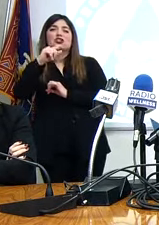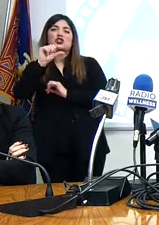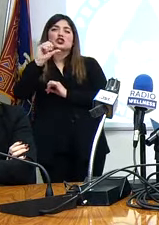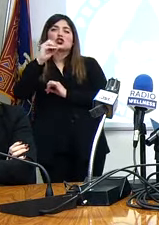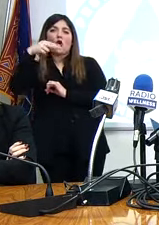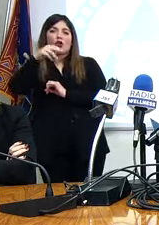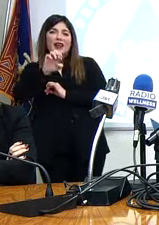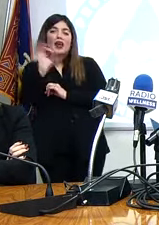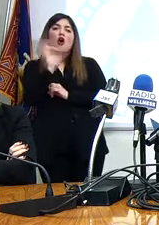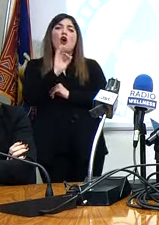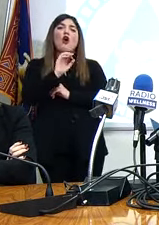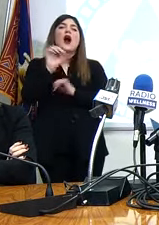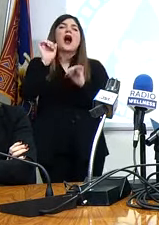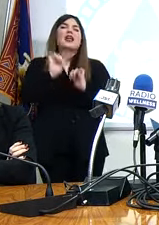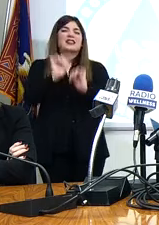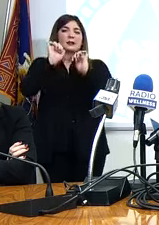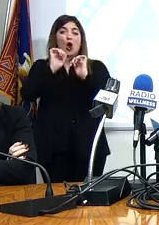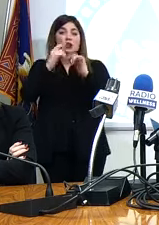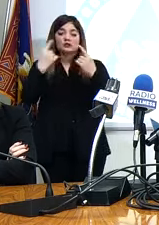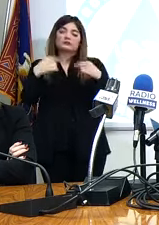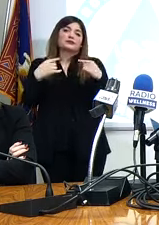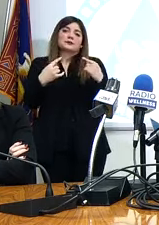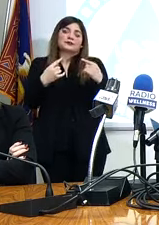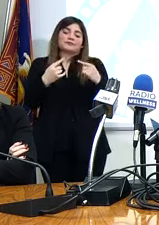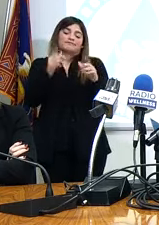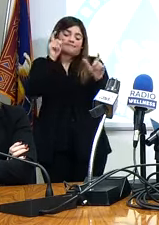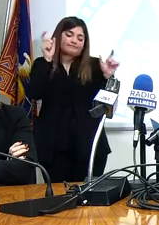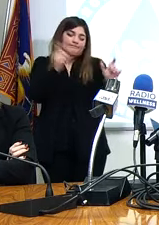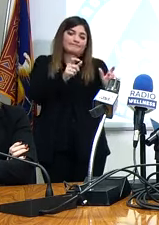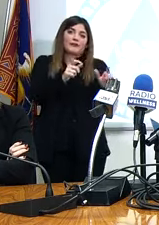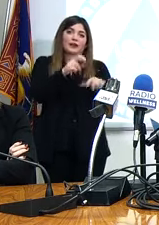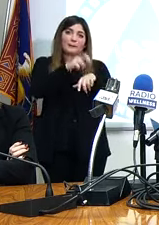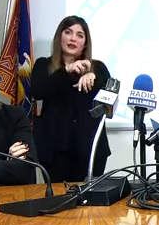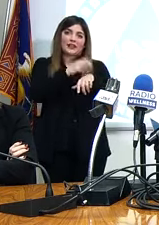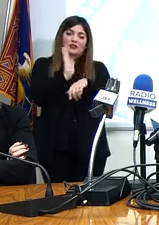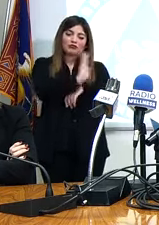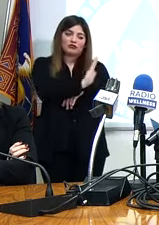robe da medici, non sono robe che mi riguardano. È stato approvato quanti giorni fa?